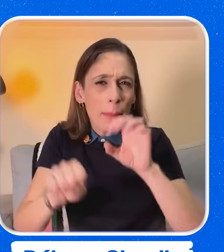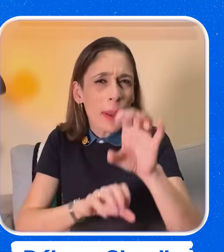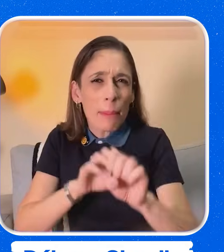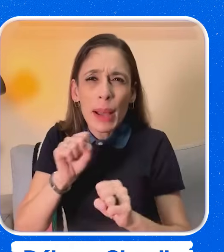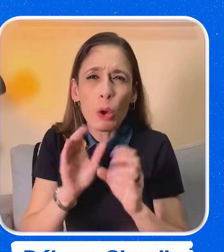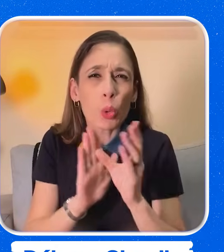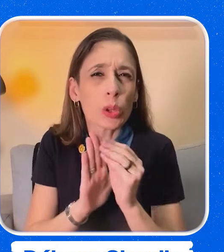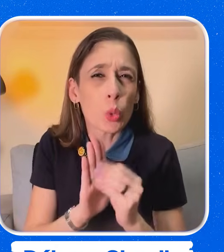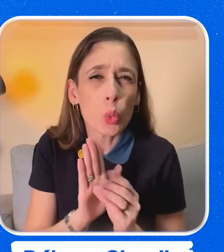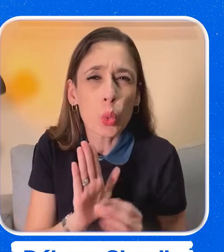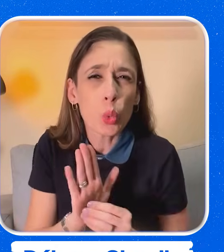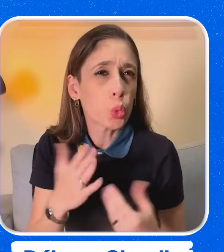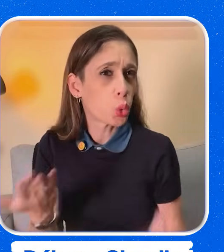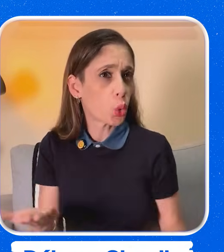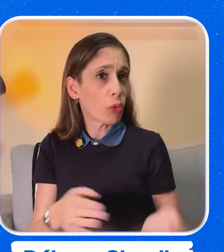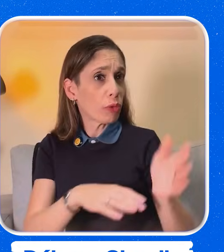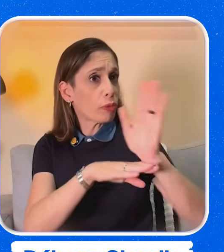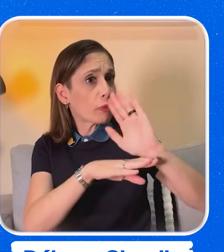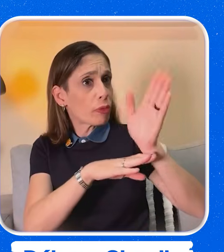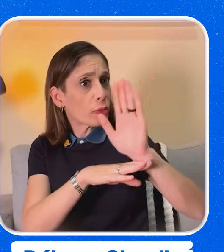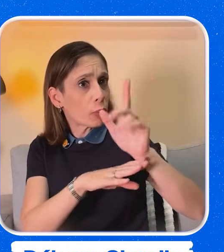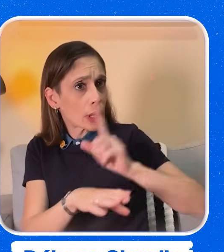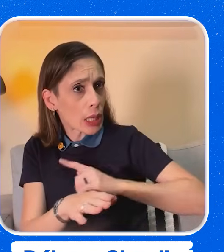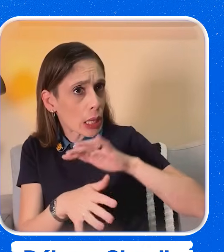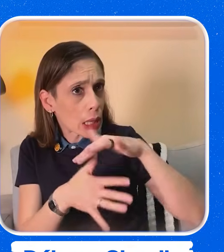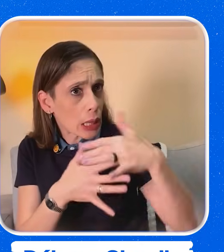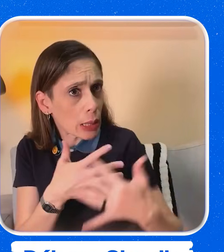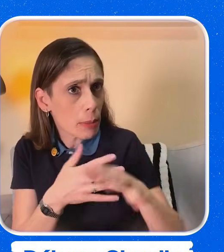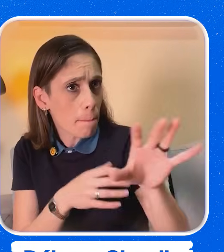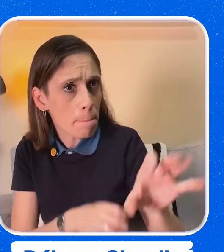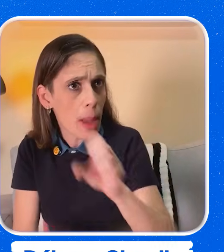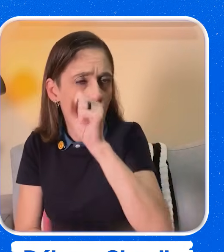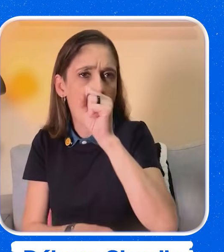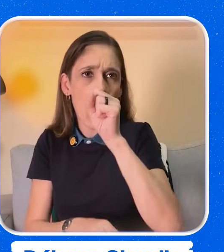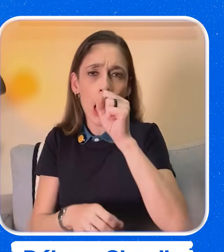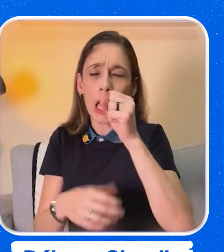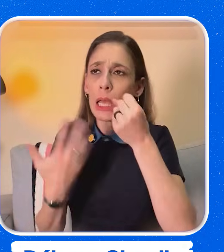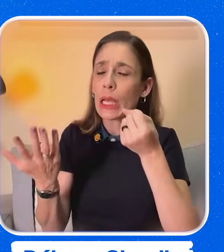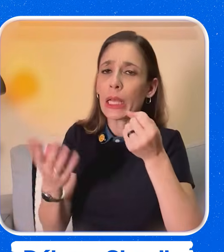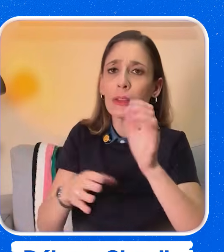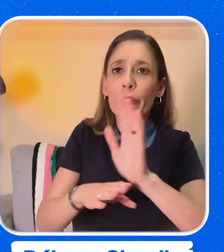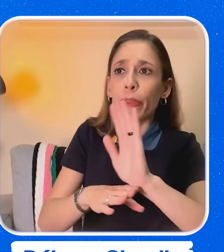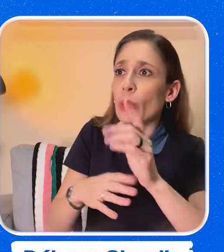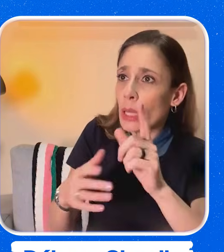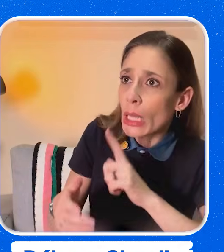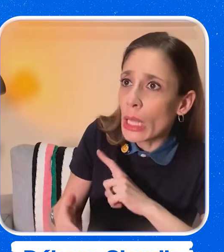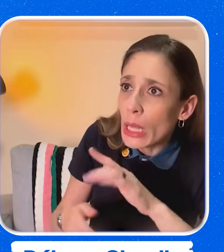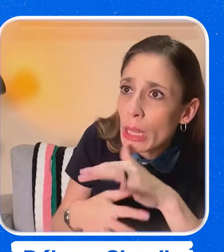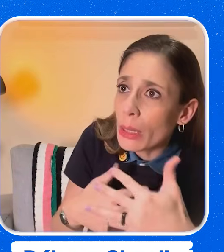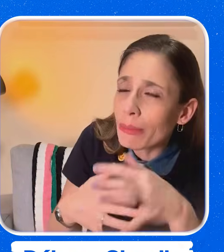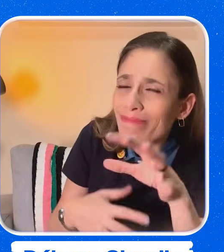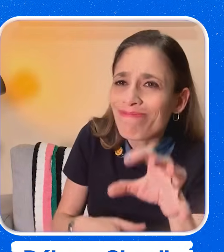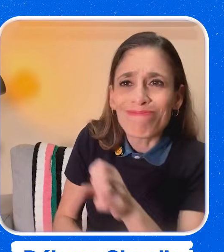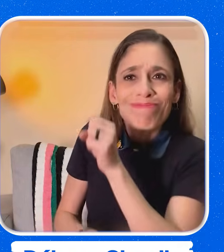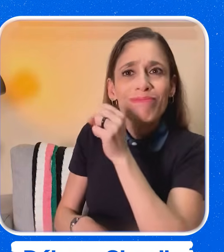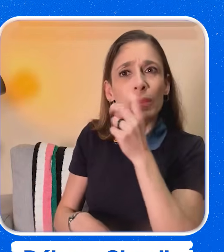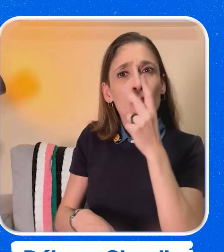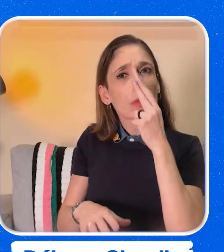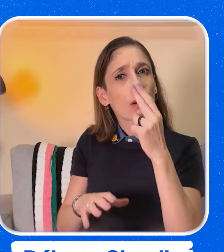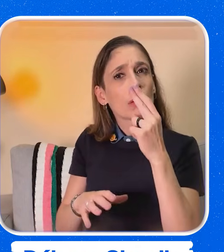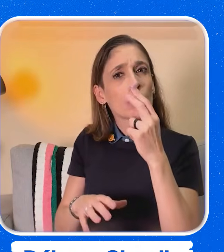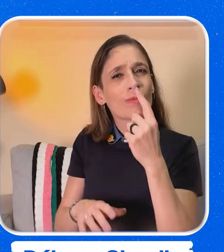assistir filmes com temas de pessoas surdas, né? Para você se identificar com a